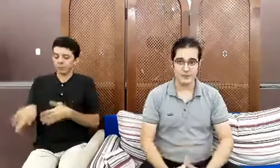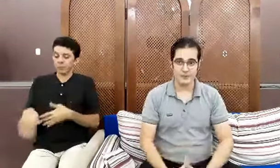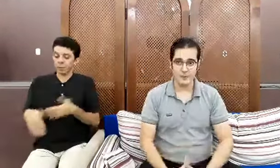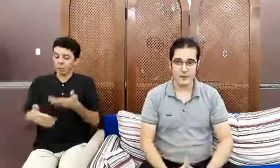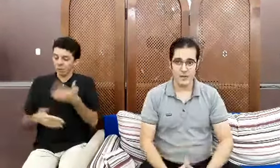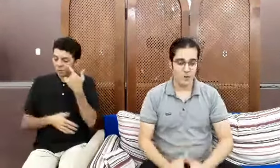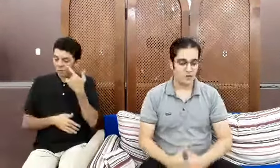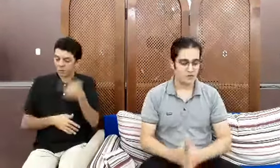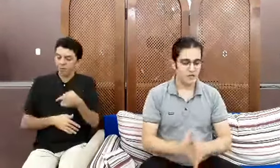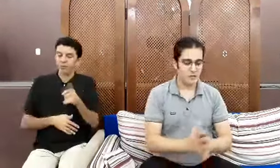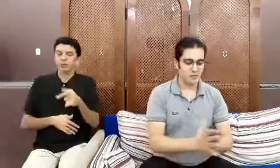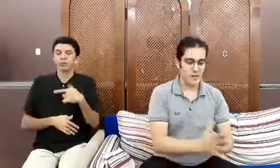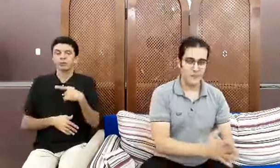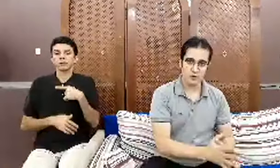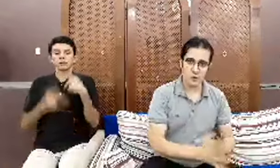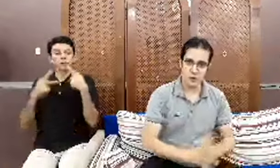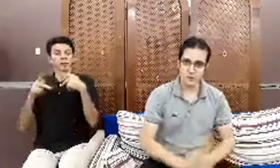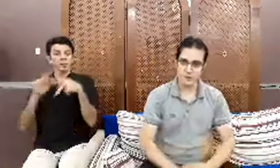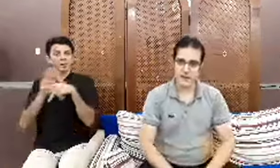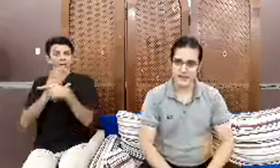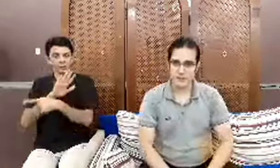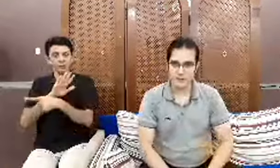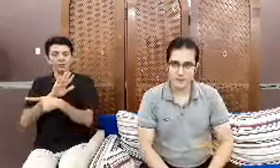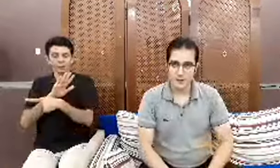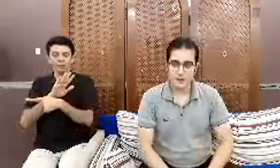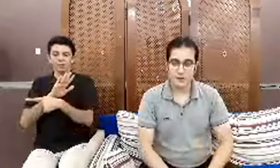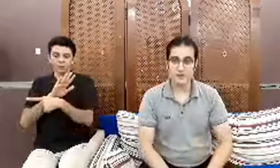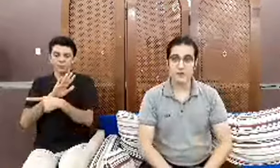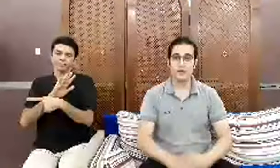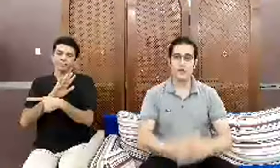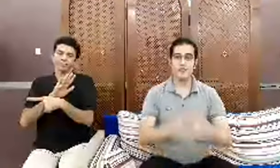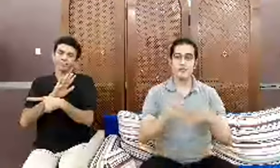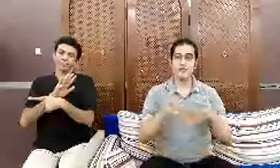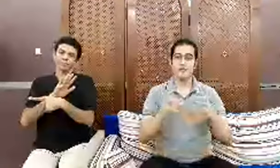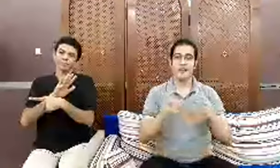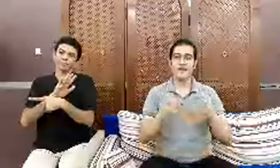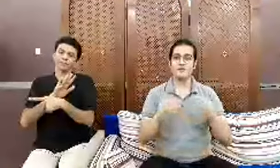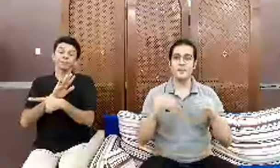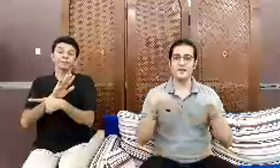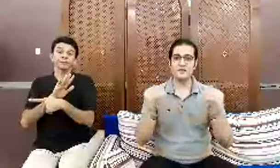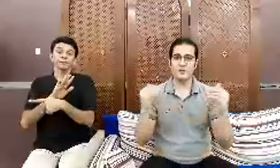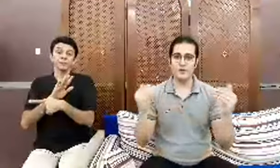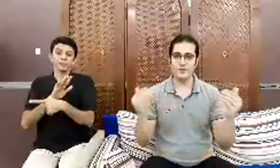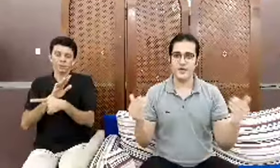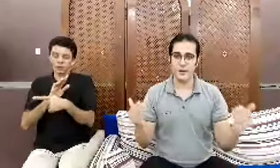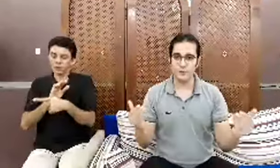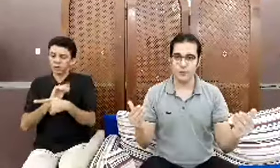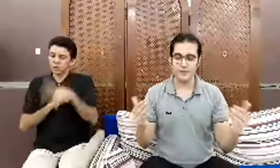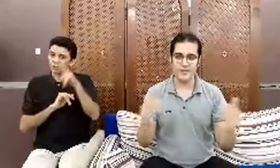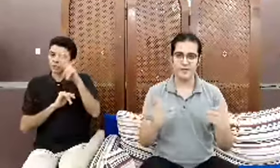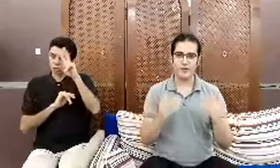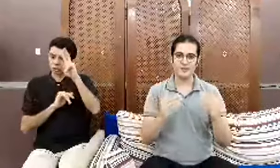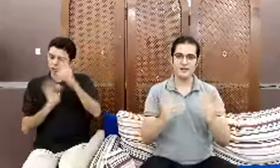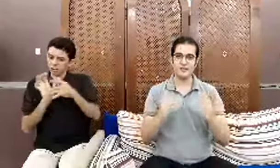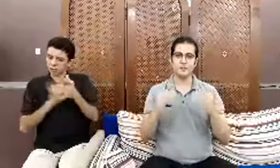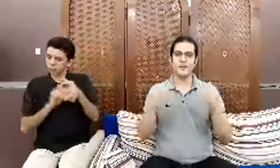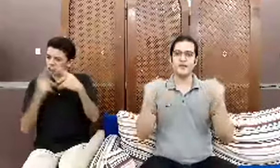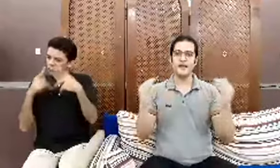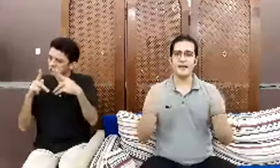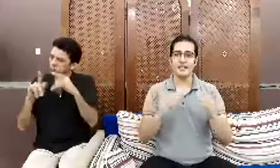Atos. Quando nós chegamos no capítulo 8 de Atos, nós agora começamos a ver a expansão do Evangelho. O Evangelho vai começar a